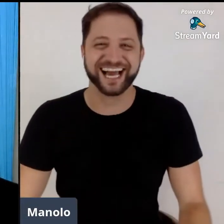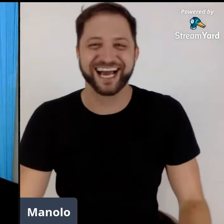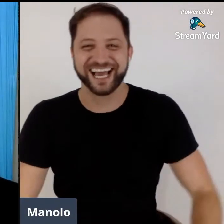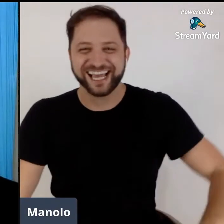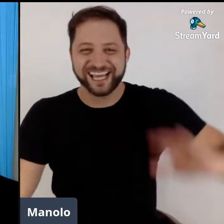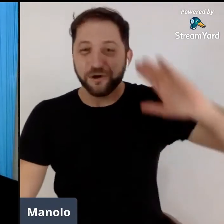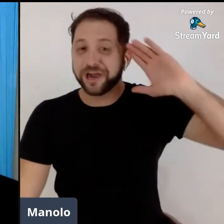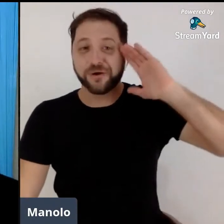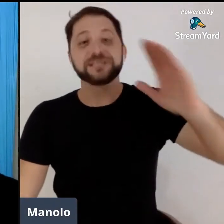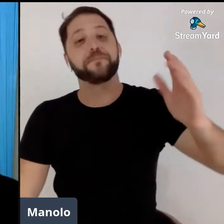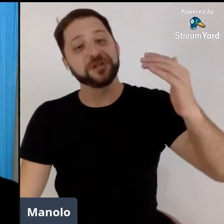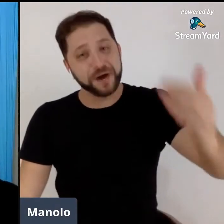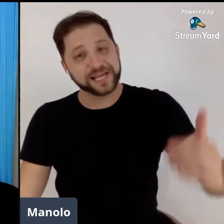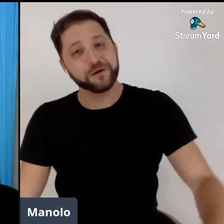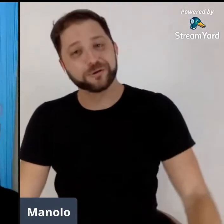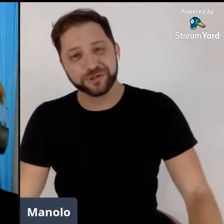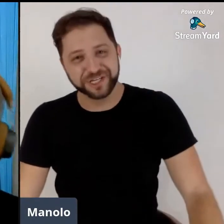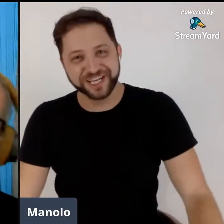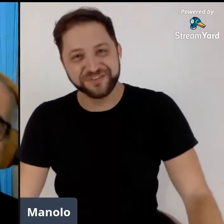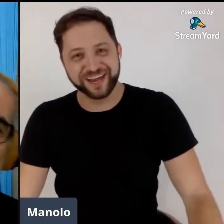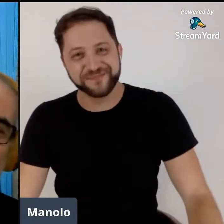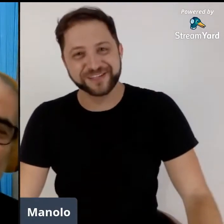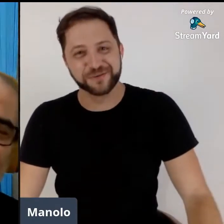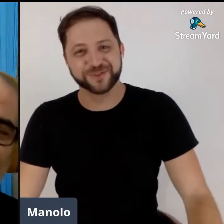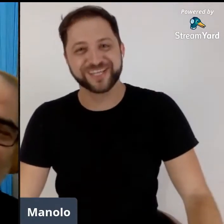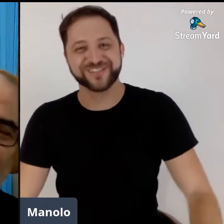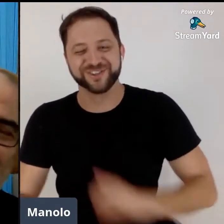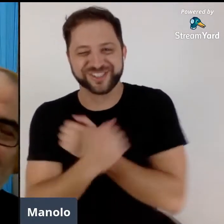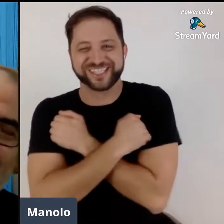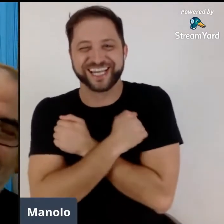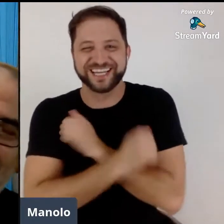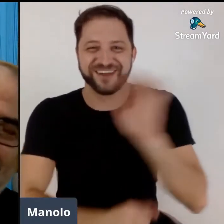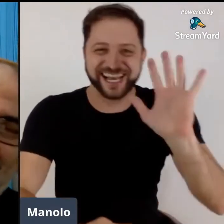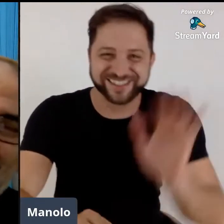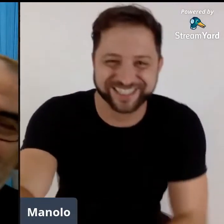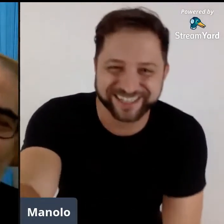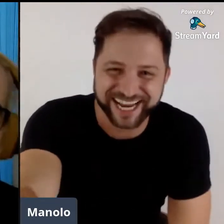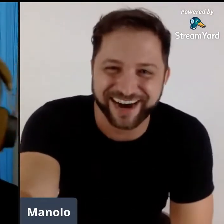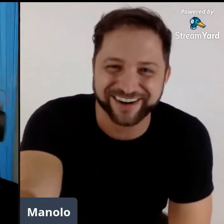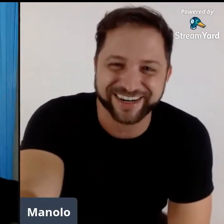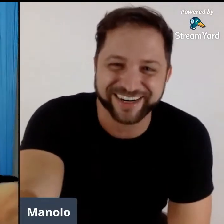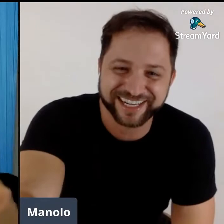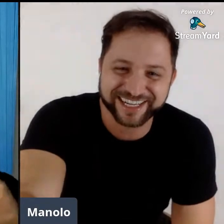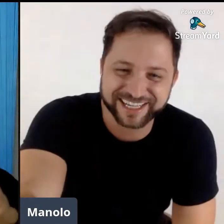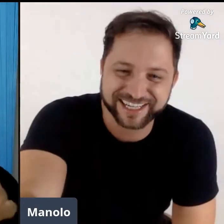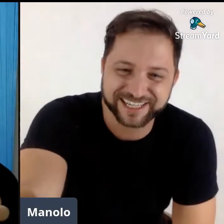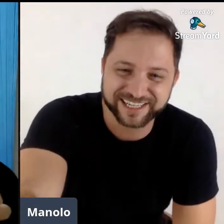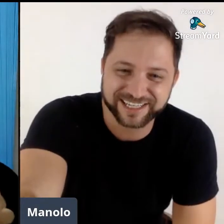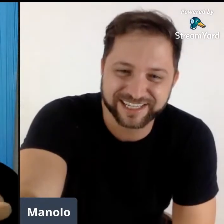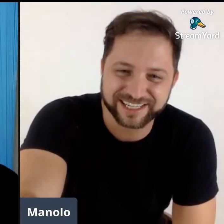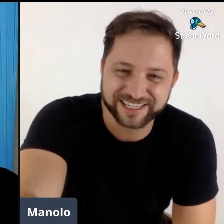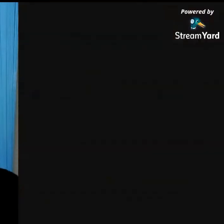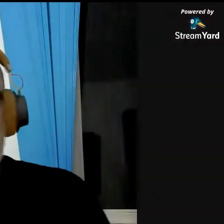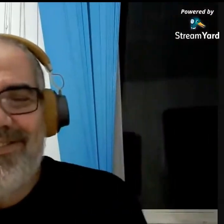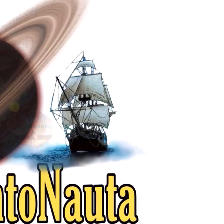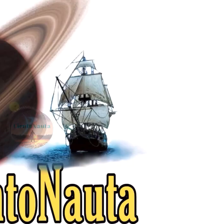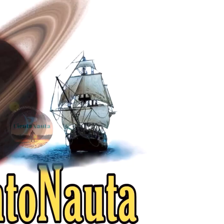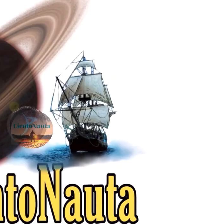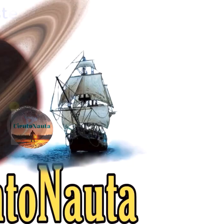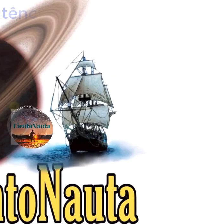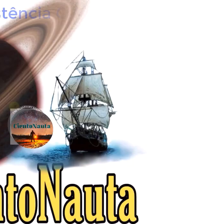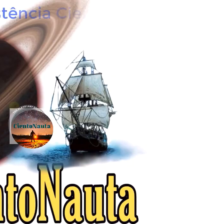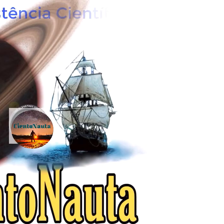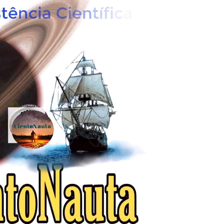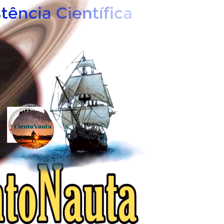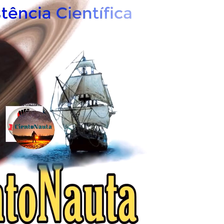assim. Qualquer coisa, pode marcar outro dia. A gente fala mais sobre outros assuntos. Grande abraço. Falou, um abraço. Tchau, tchau. Tchau, gente.